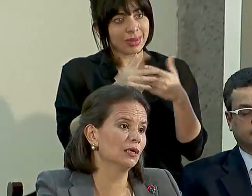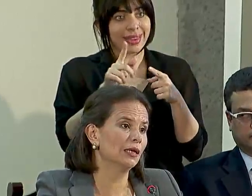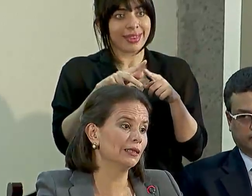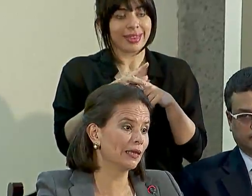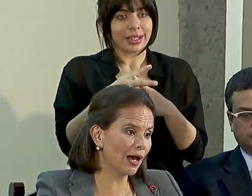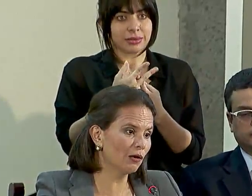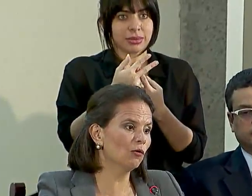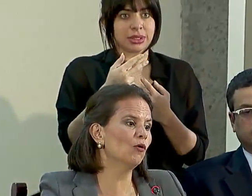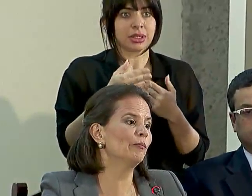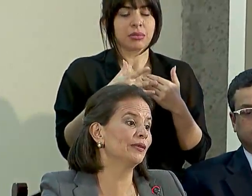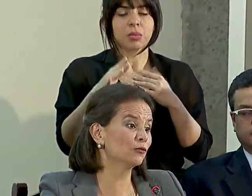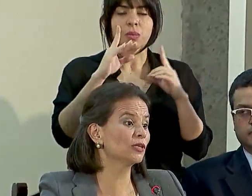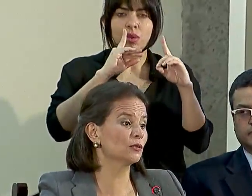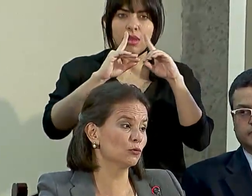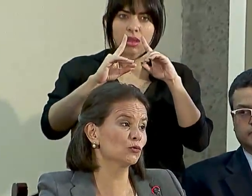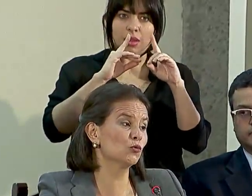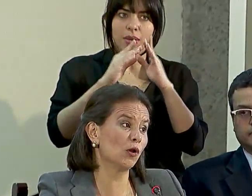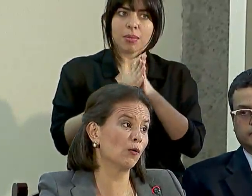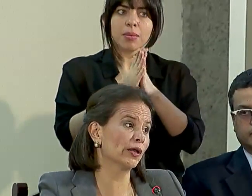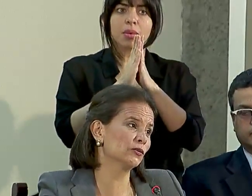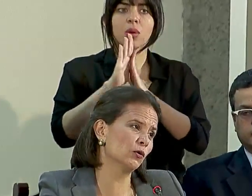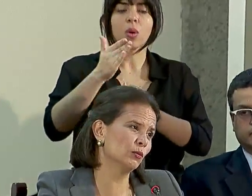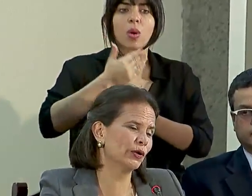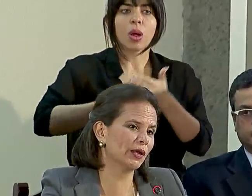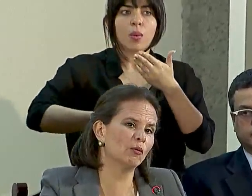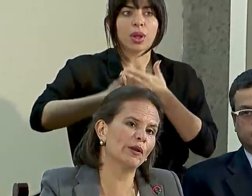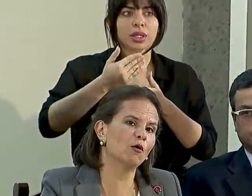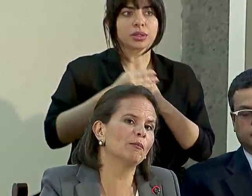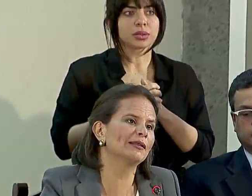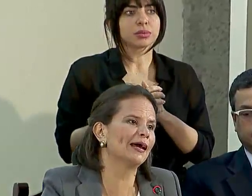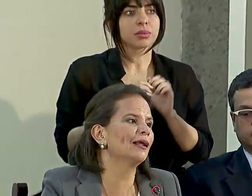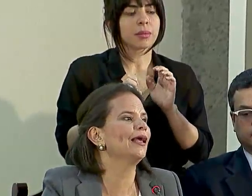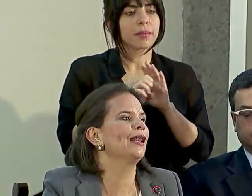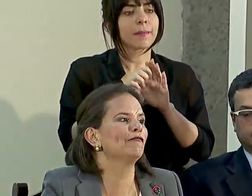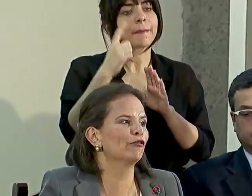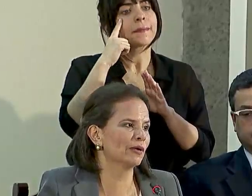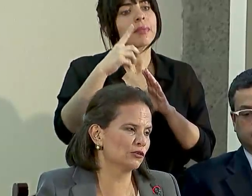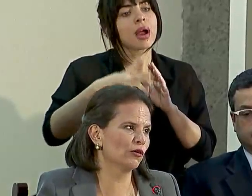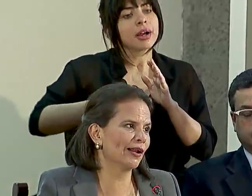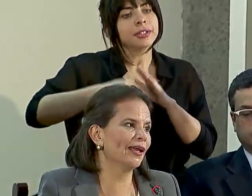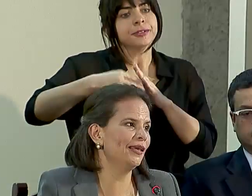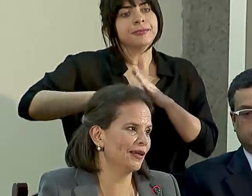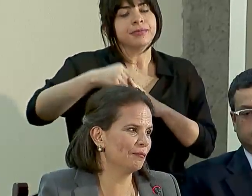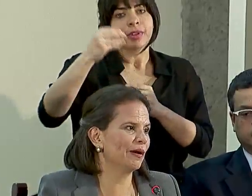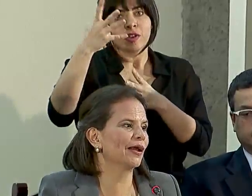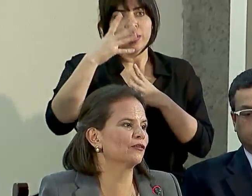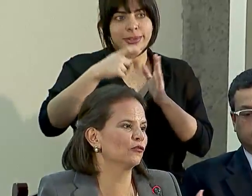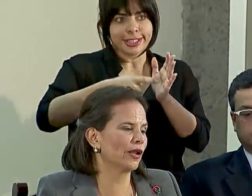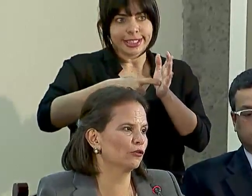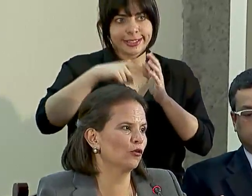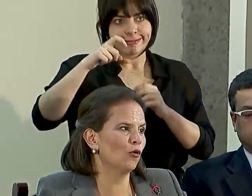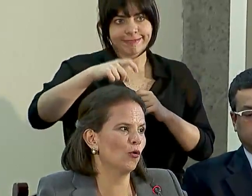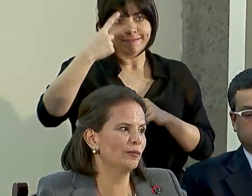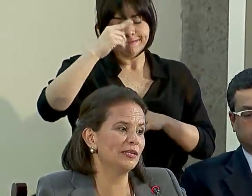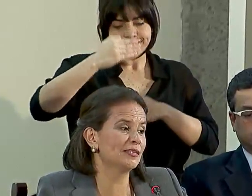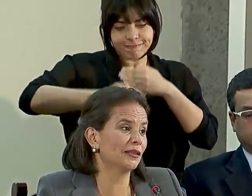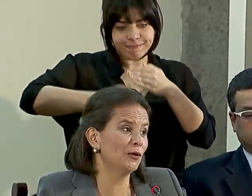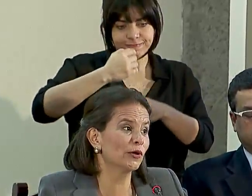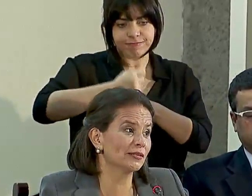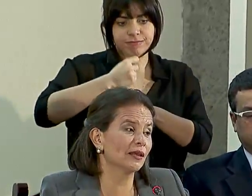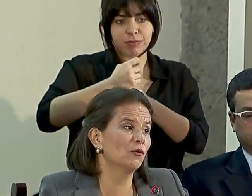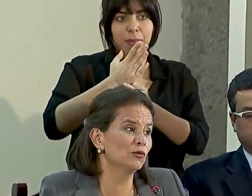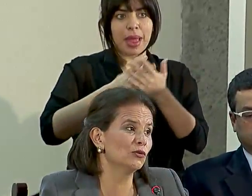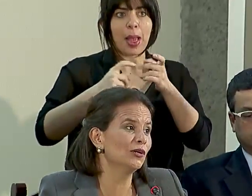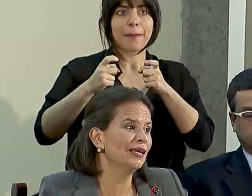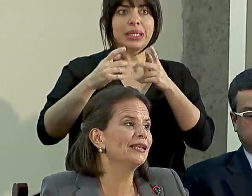entramos, en diálogo, pidiéndoles incluso su colaboración, por ejemplo, para completar la información requerida para gestionar todo lo